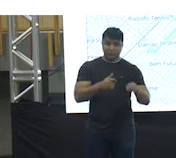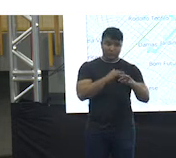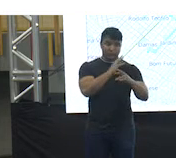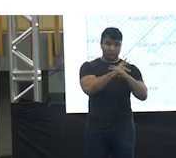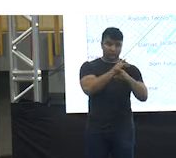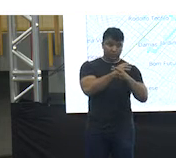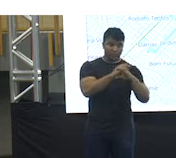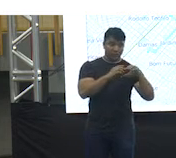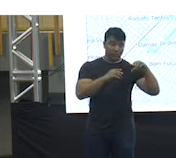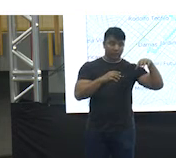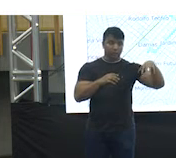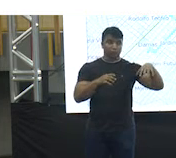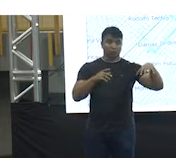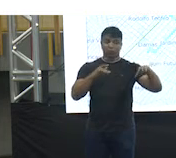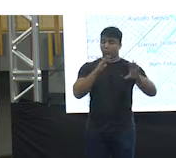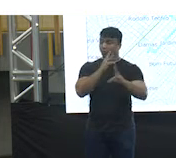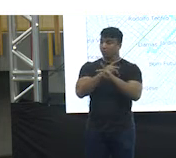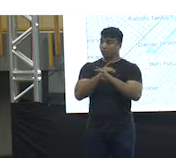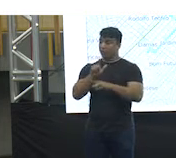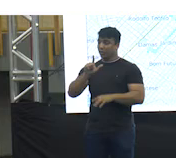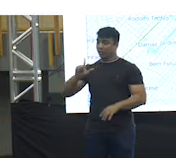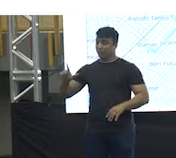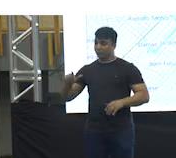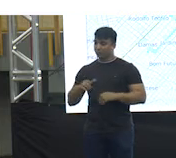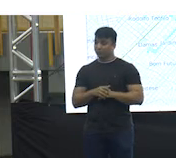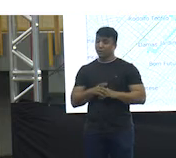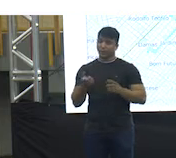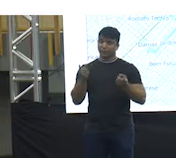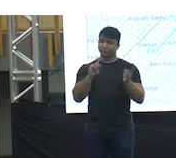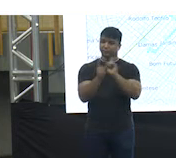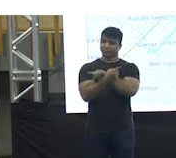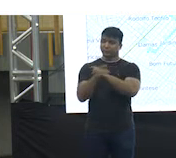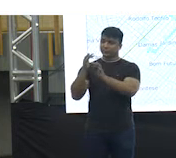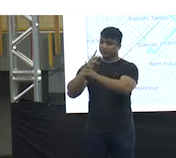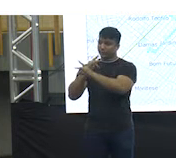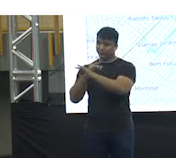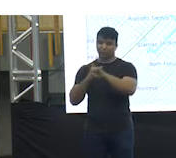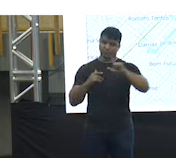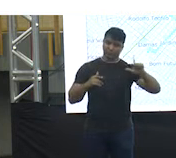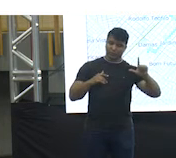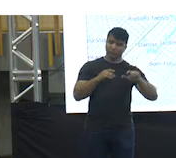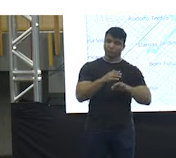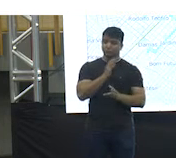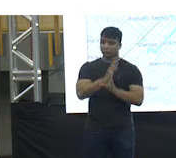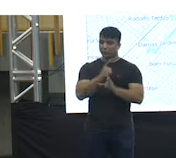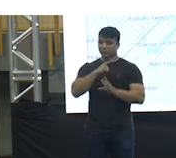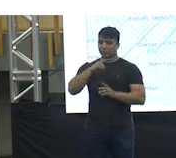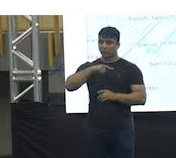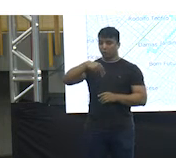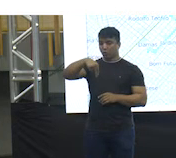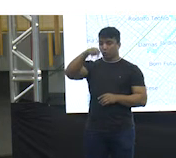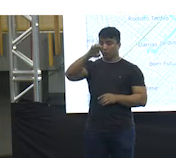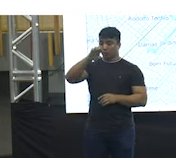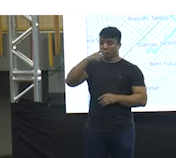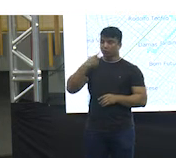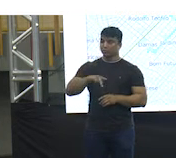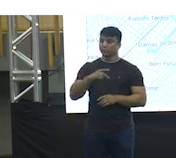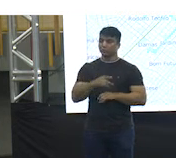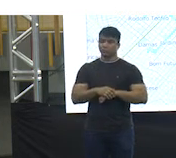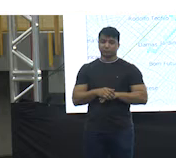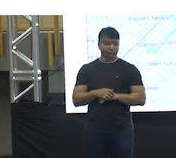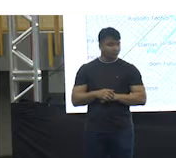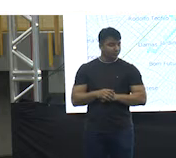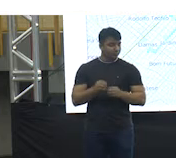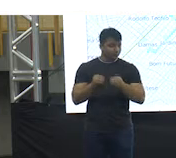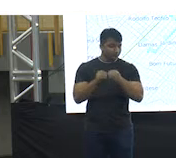Ou seja, entre o norte, o centro está no norte, né? Entre o norte e o leste. Então está no nordeste da cidade de Fortaleza.